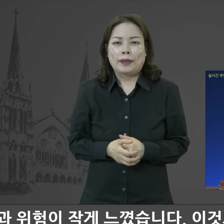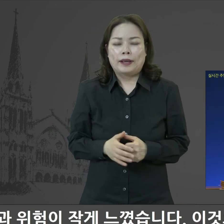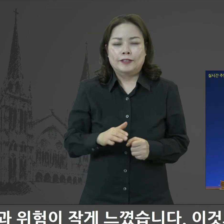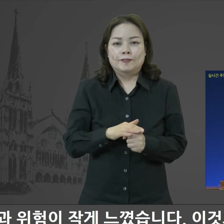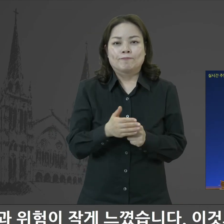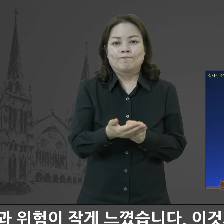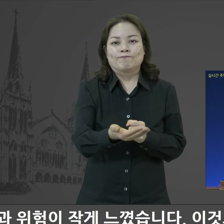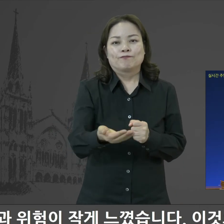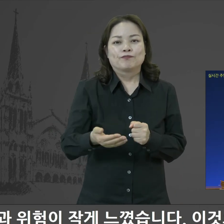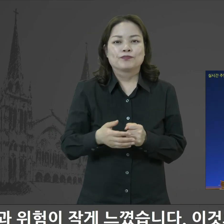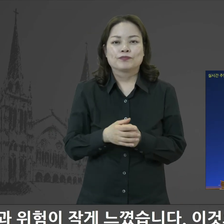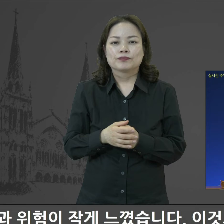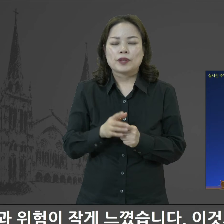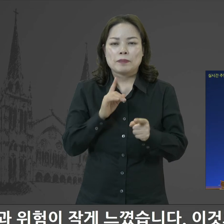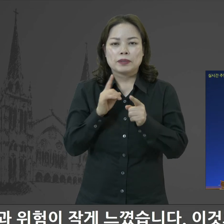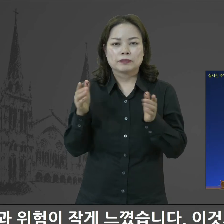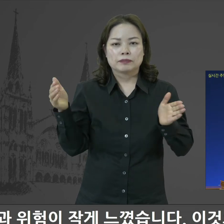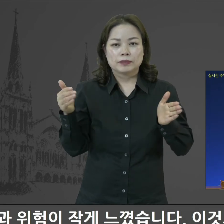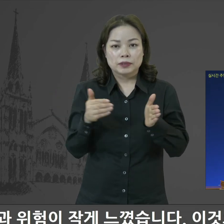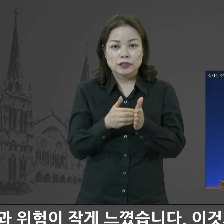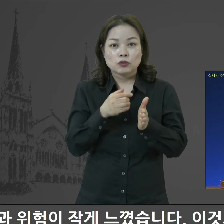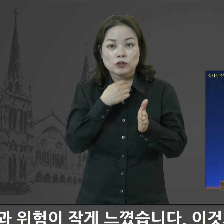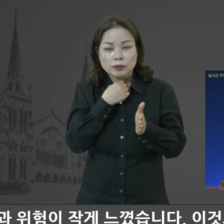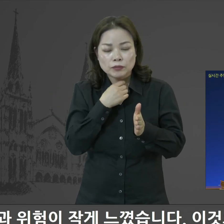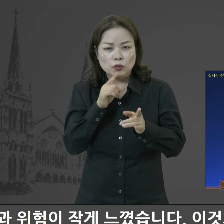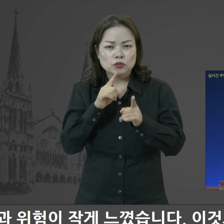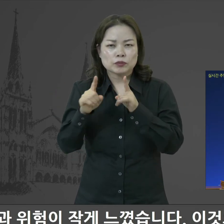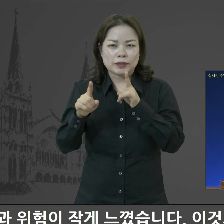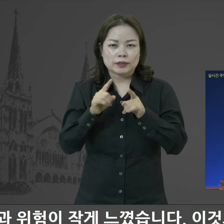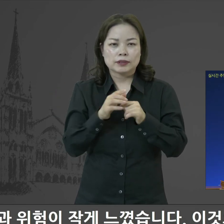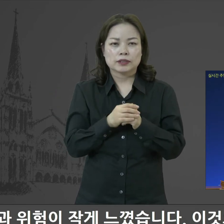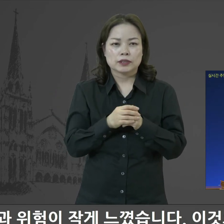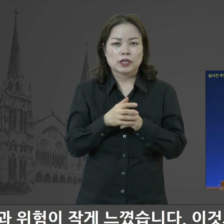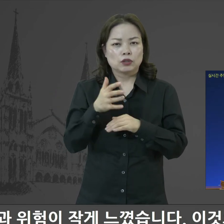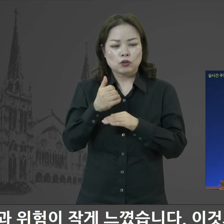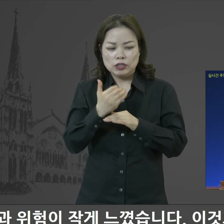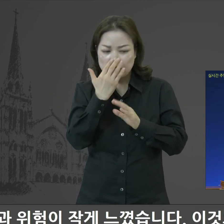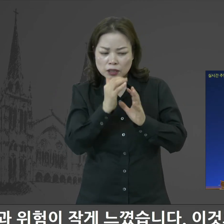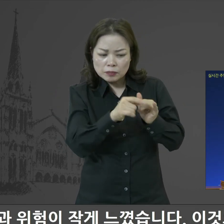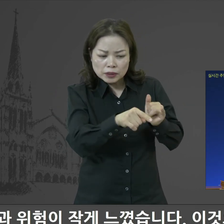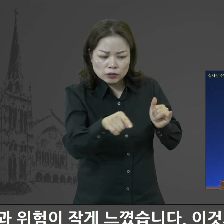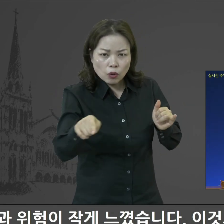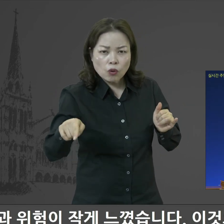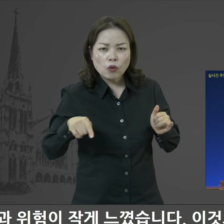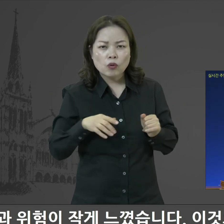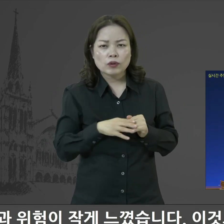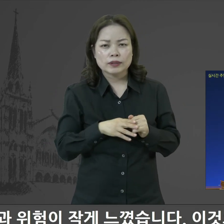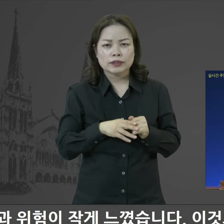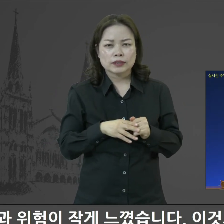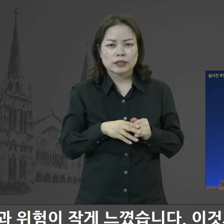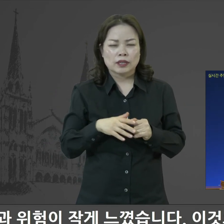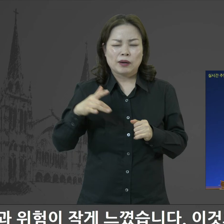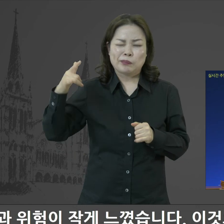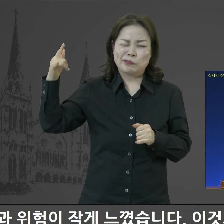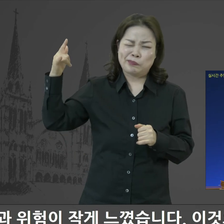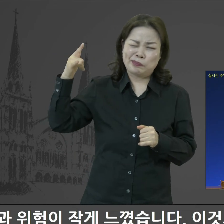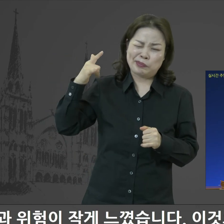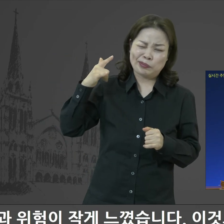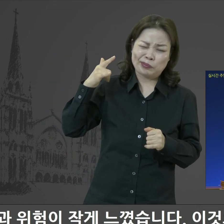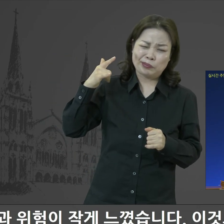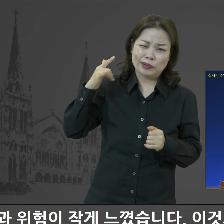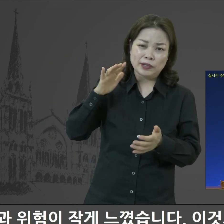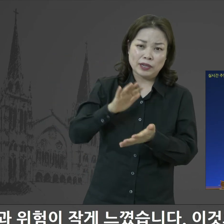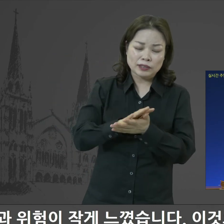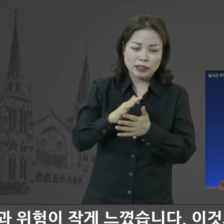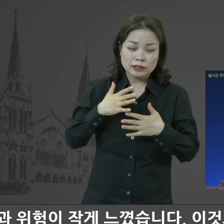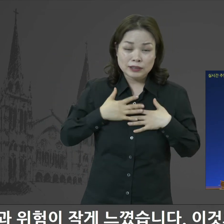사랑하는 여러분, 말씀을 정리합니다. 오늘 말씀은 결국 이스라엘 백성들이 뜨거운 태양 아래서 지치지